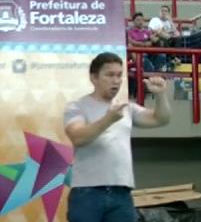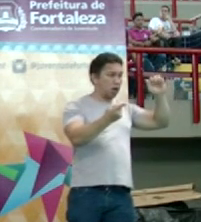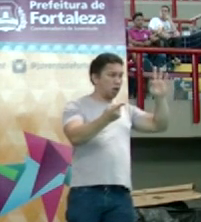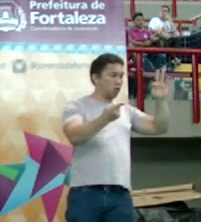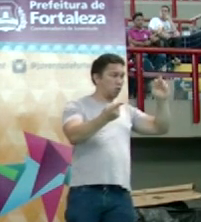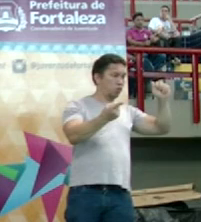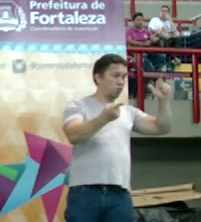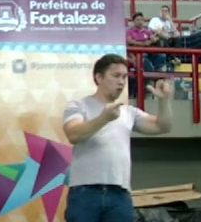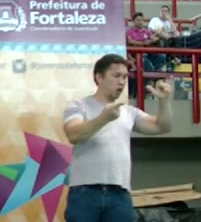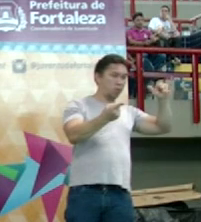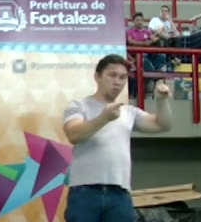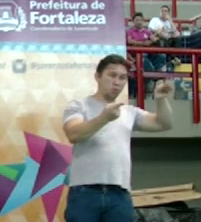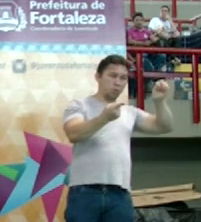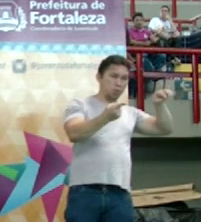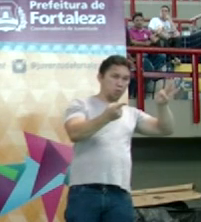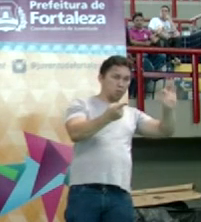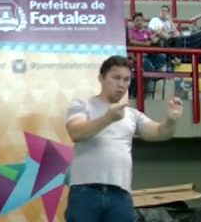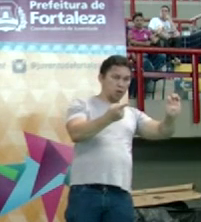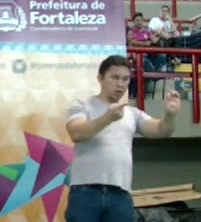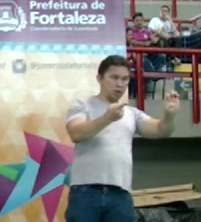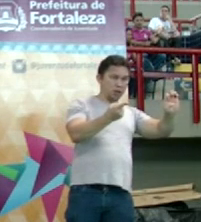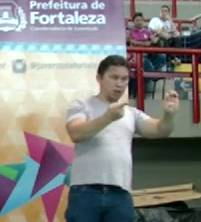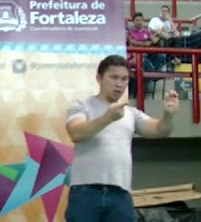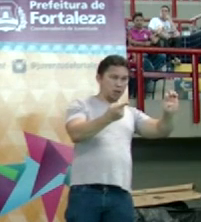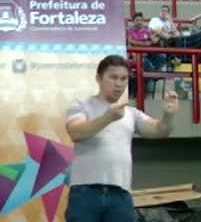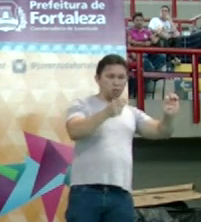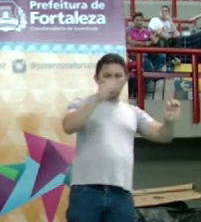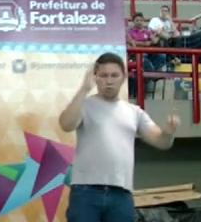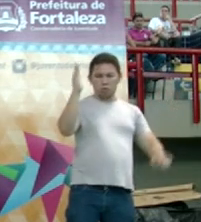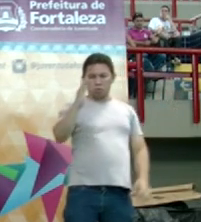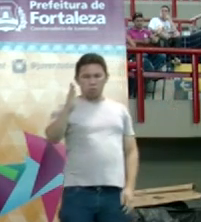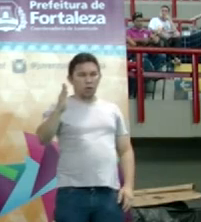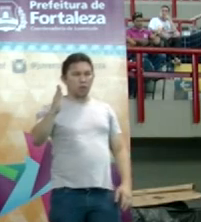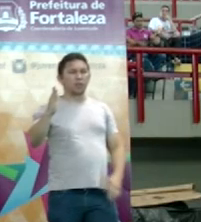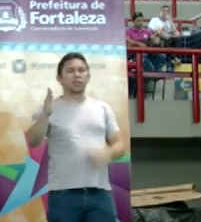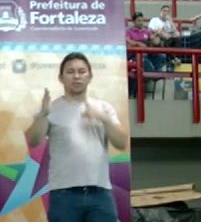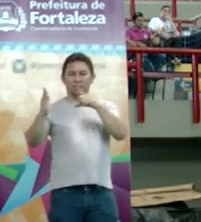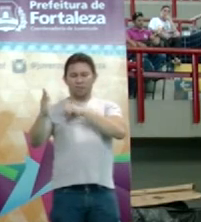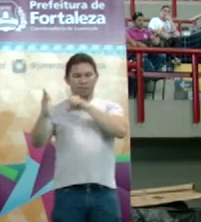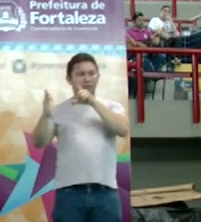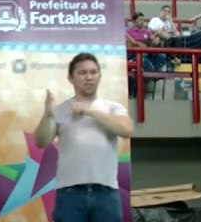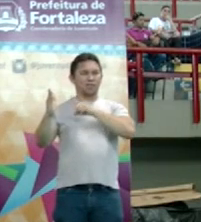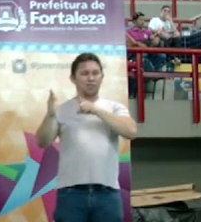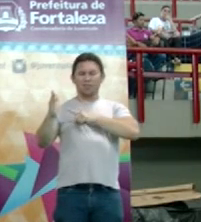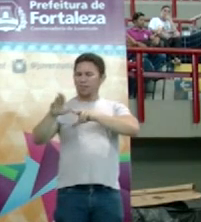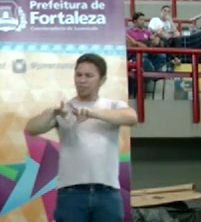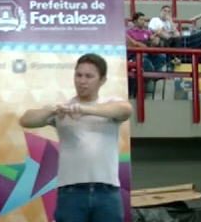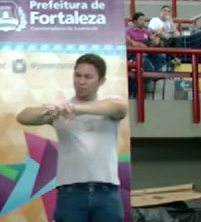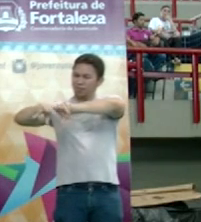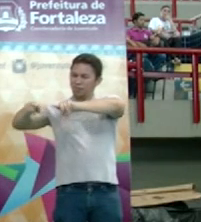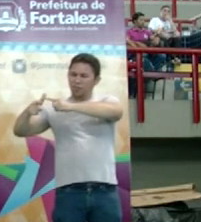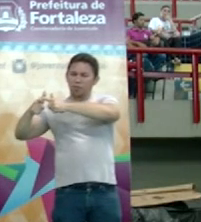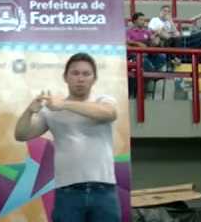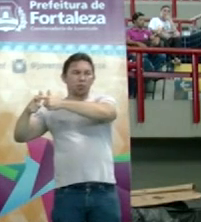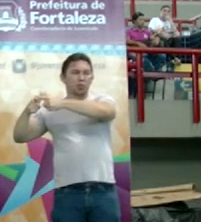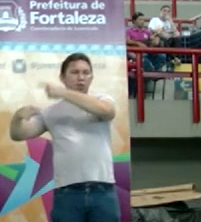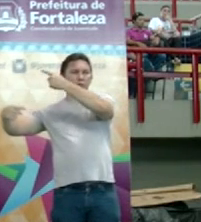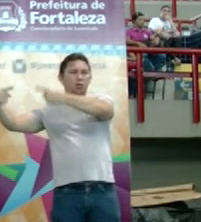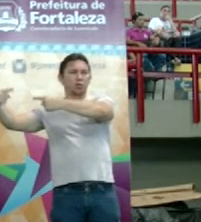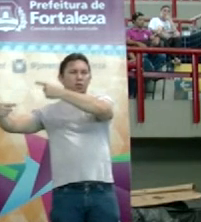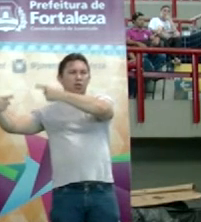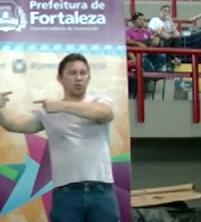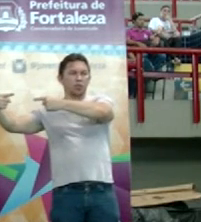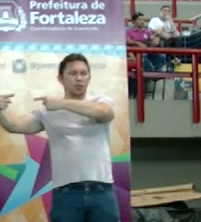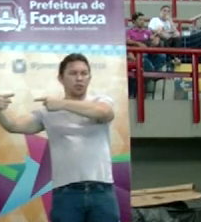adjunto adverbial deslocado. Se eu digo, o Brasil atravessa uma séria crise